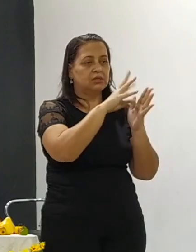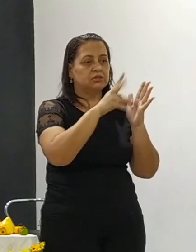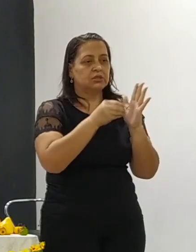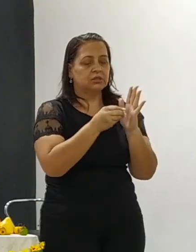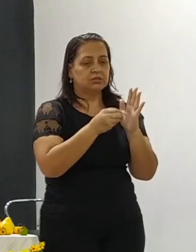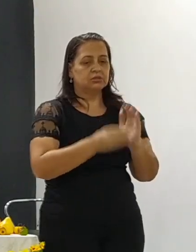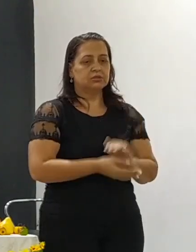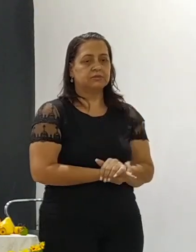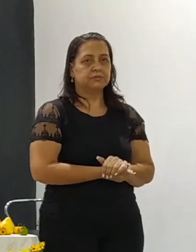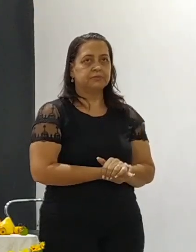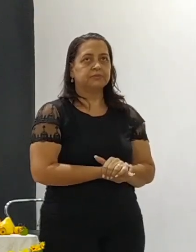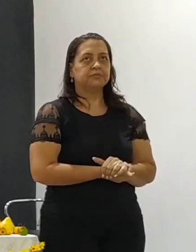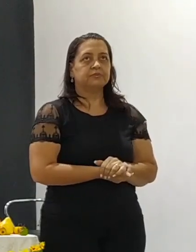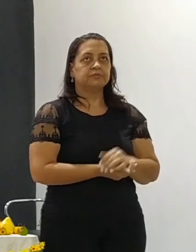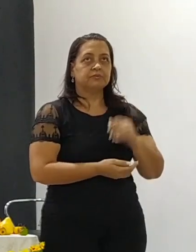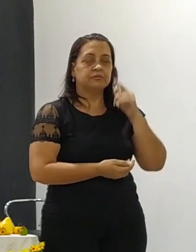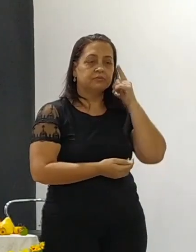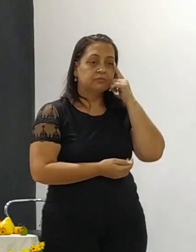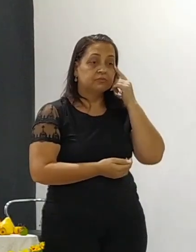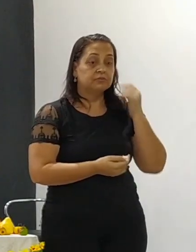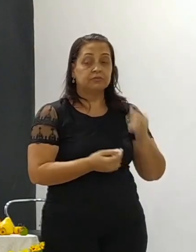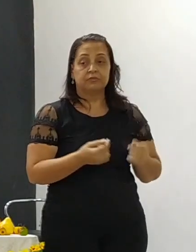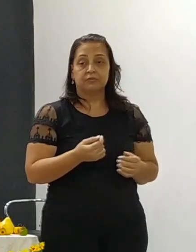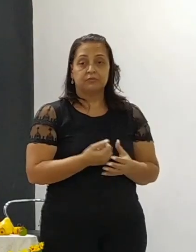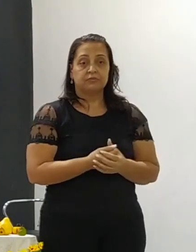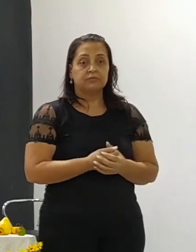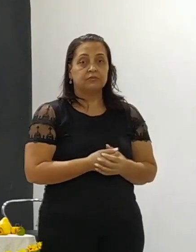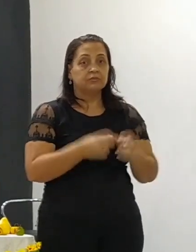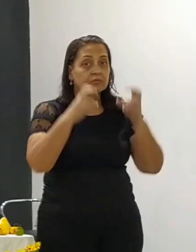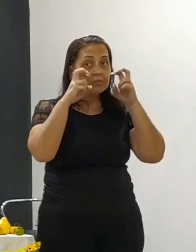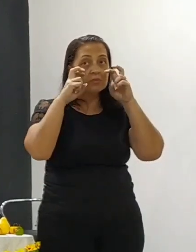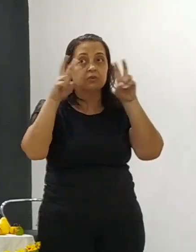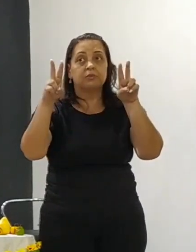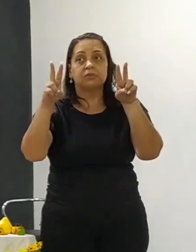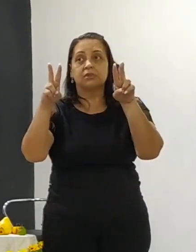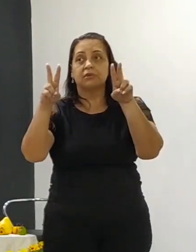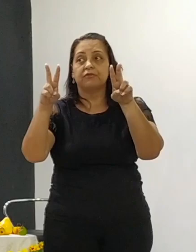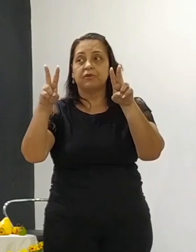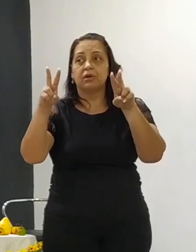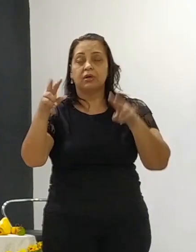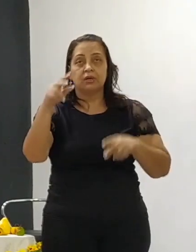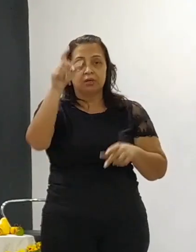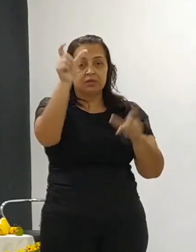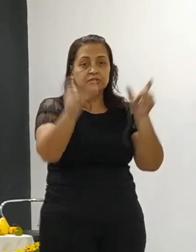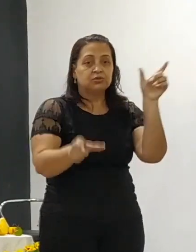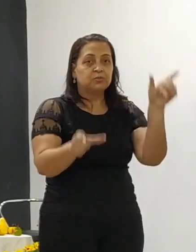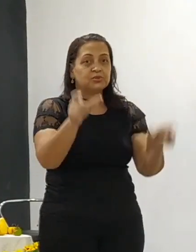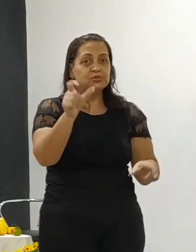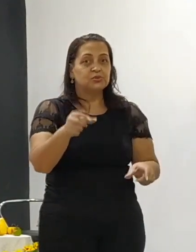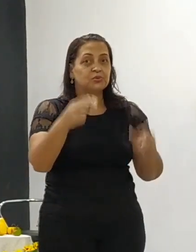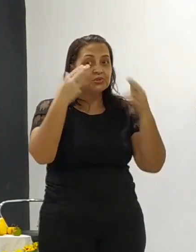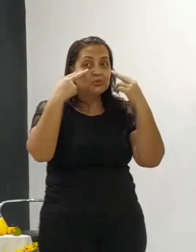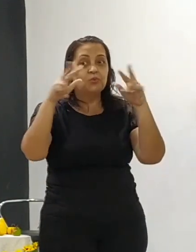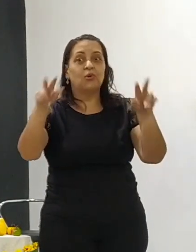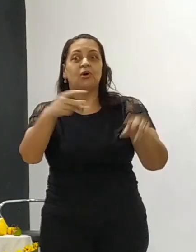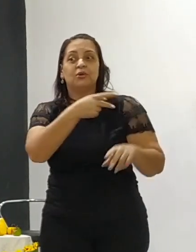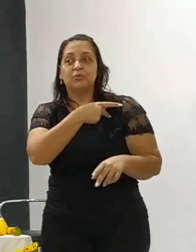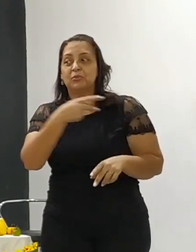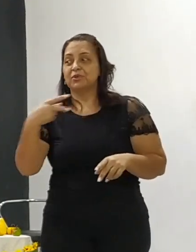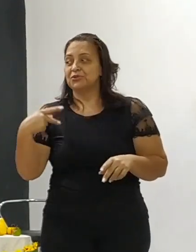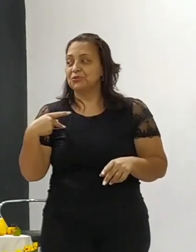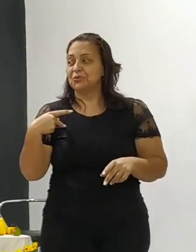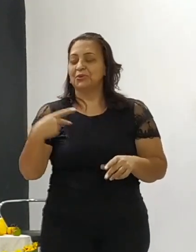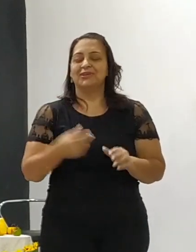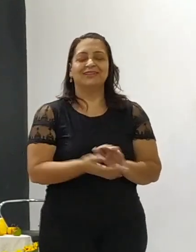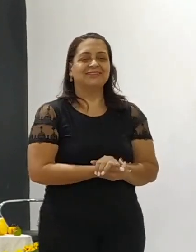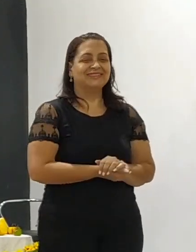fica ali, pendurada. Mas eu preciso observar que as pessoas não olham para ele. Eu botei aqui, para todo mundo olhar para ela hoje.